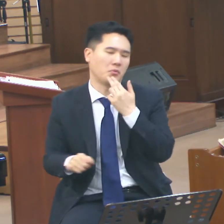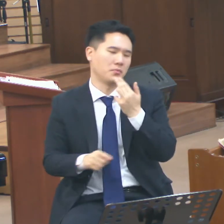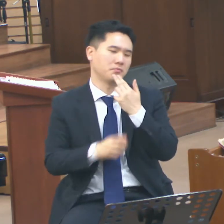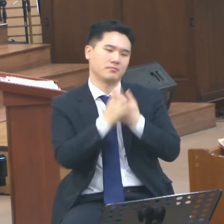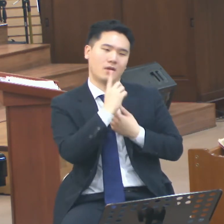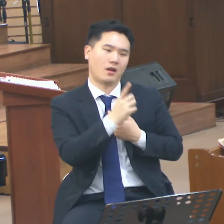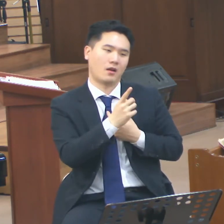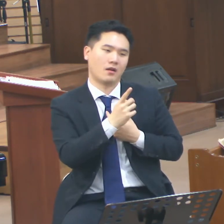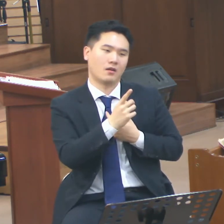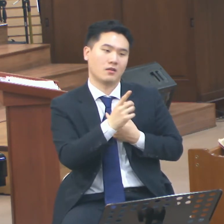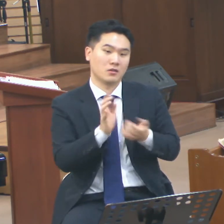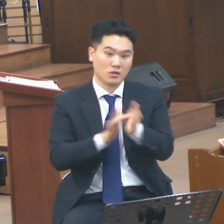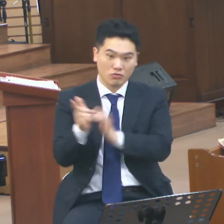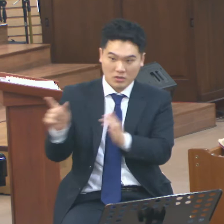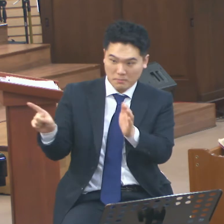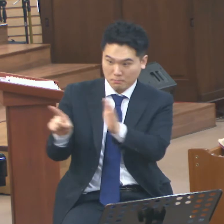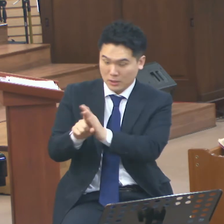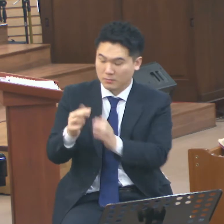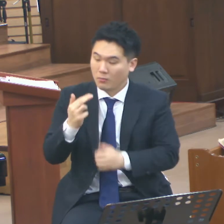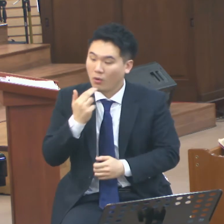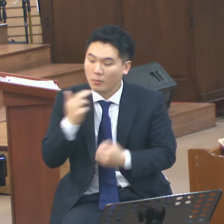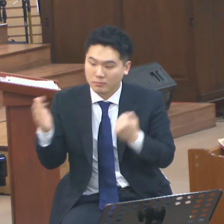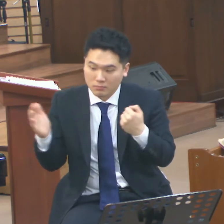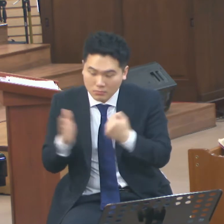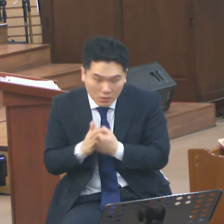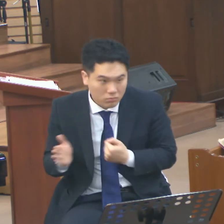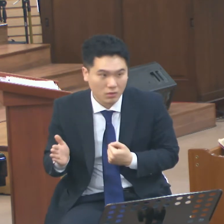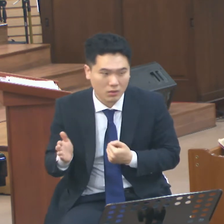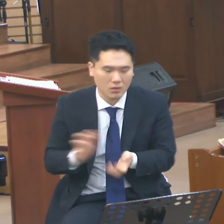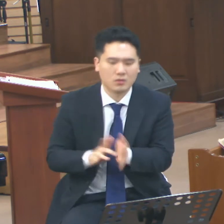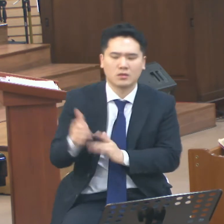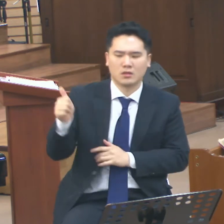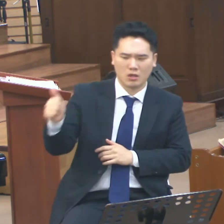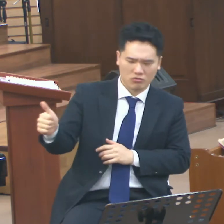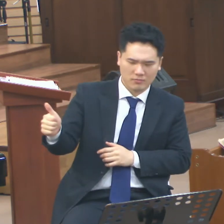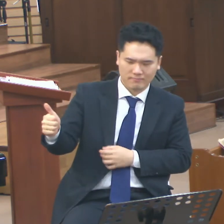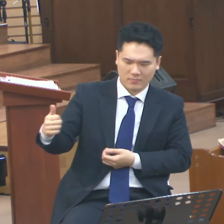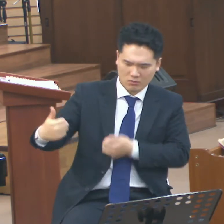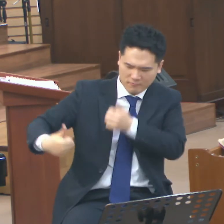예수님에 대해서 비난하거나 미워하거나